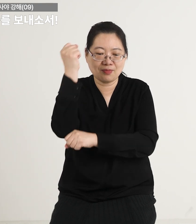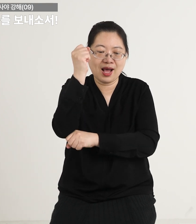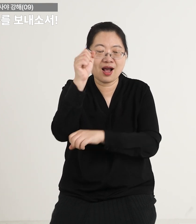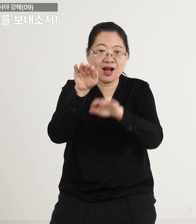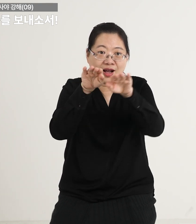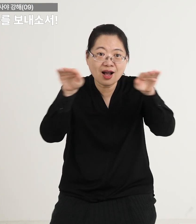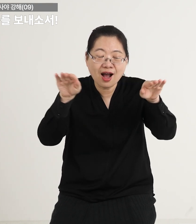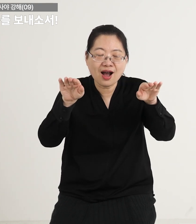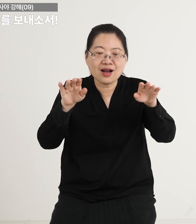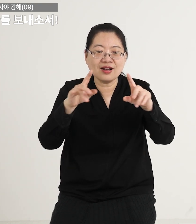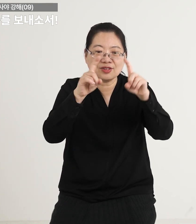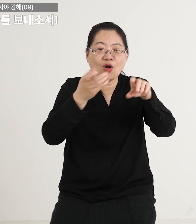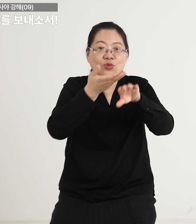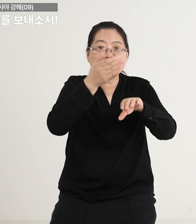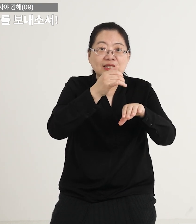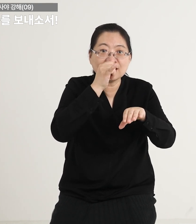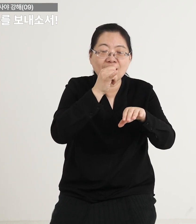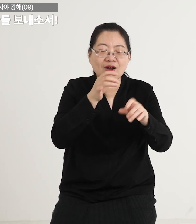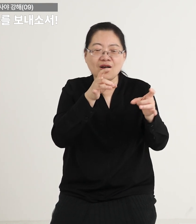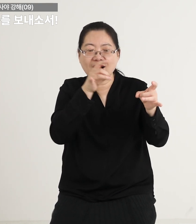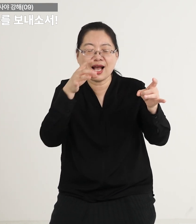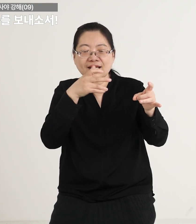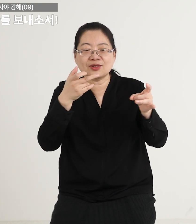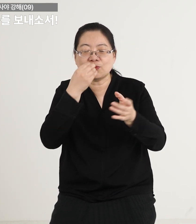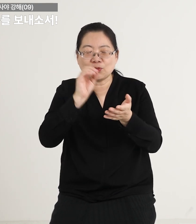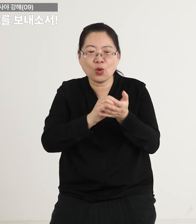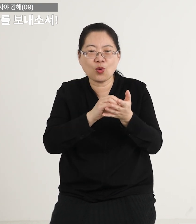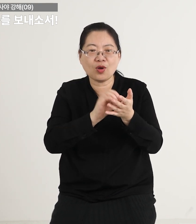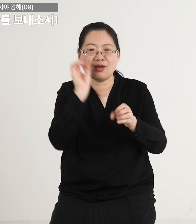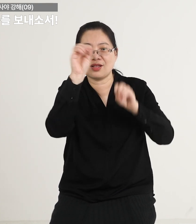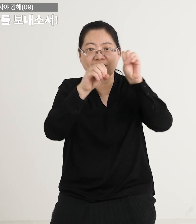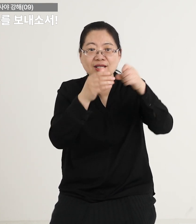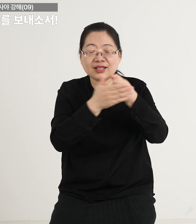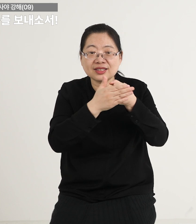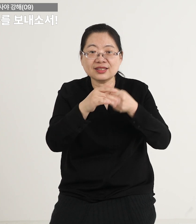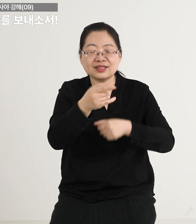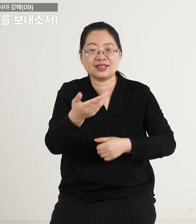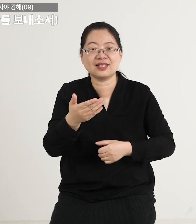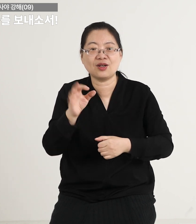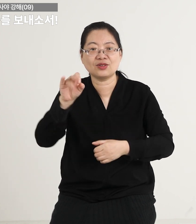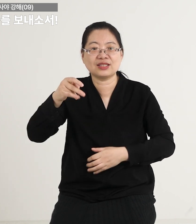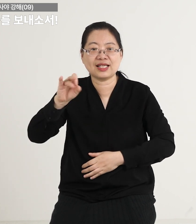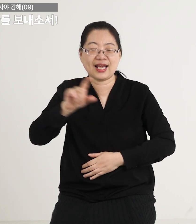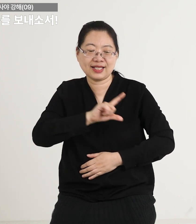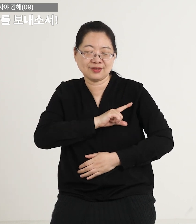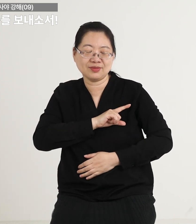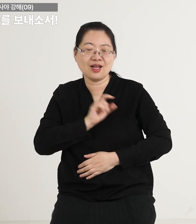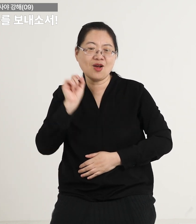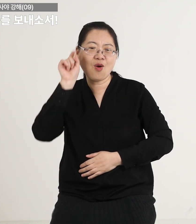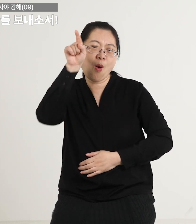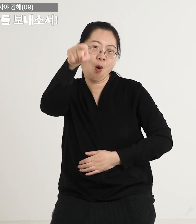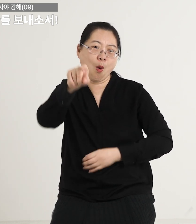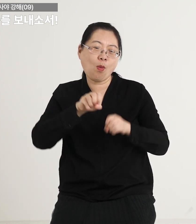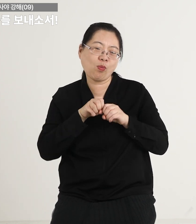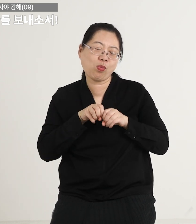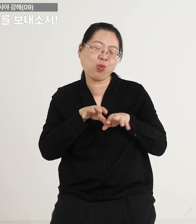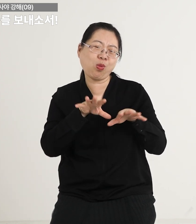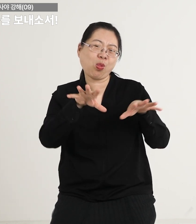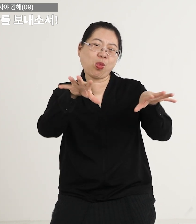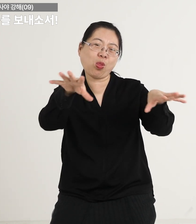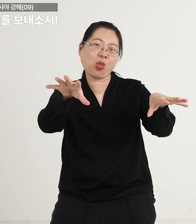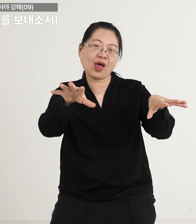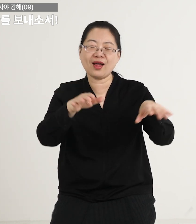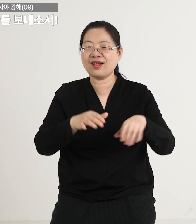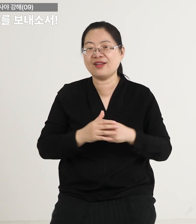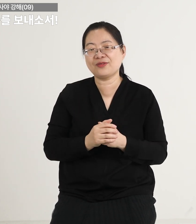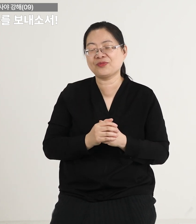두어 화살과 큰 돌을 쏘고 던지게 하였으니 그의 이름이 멀리 퍼지면 기이한